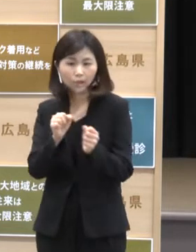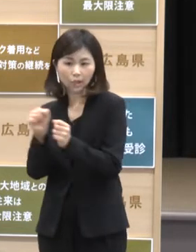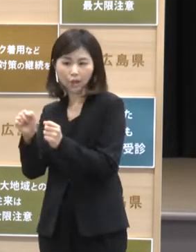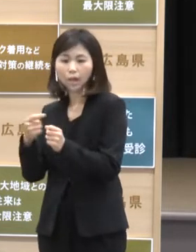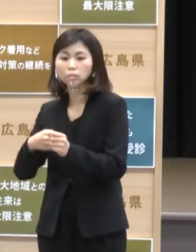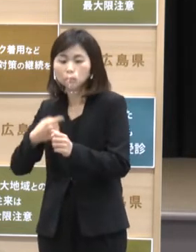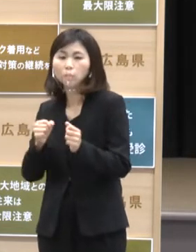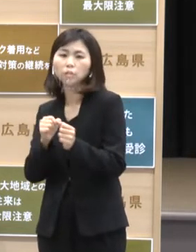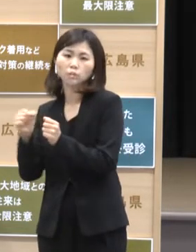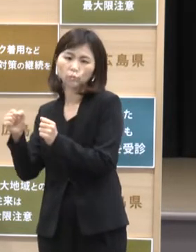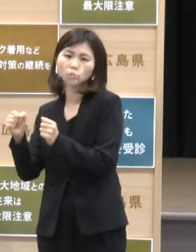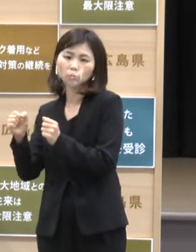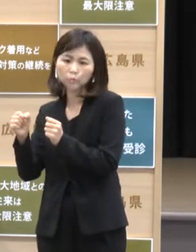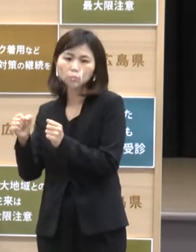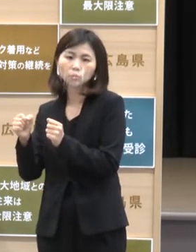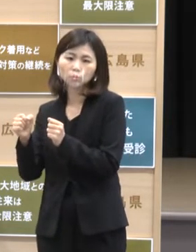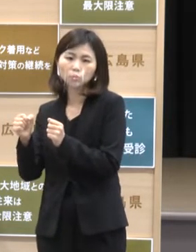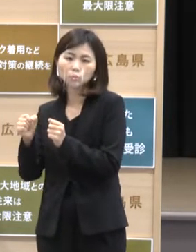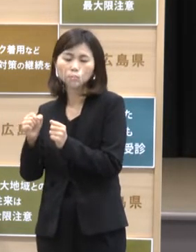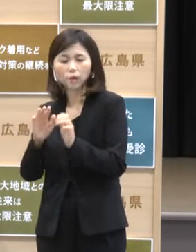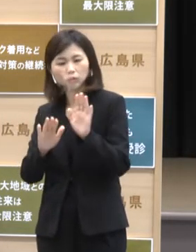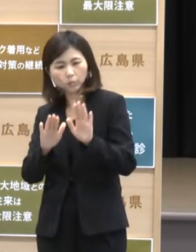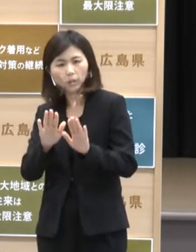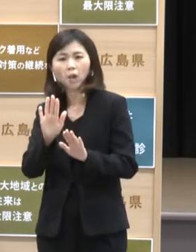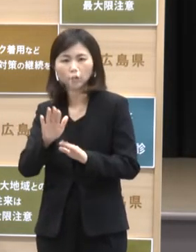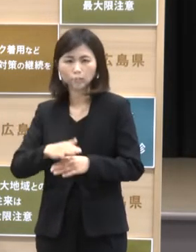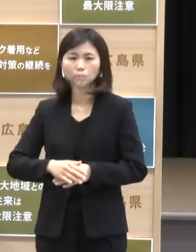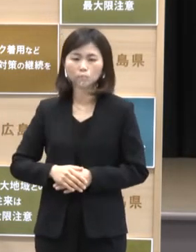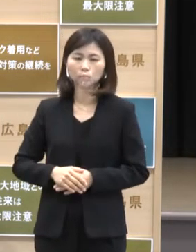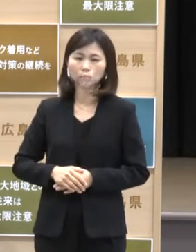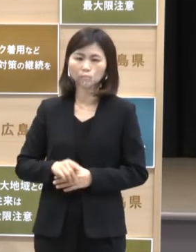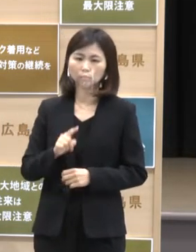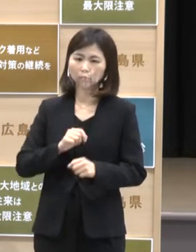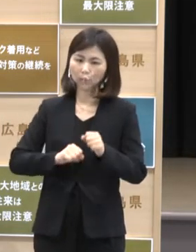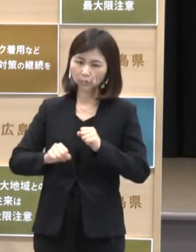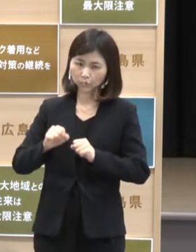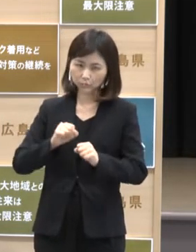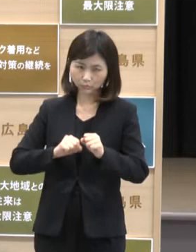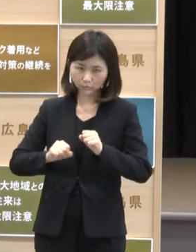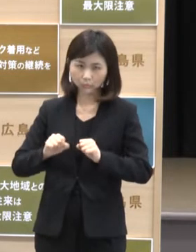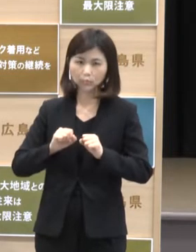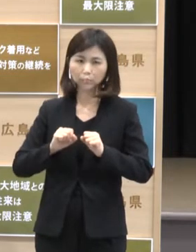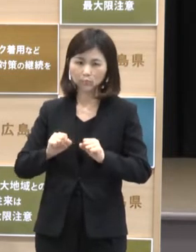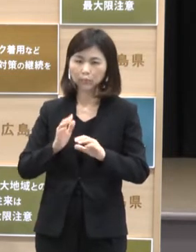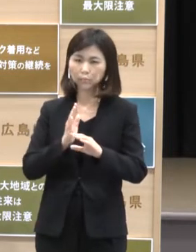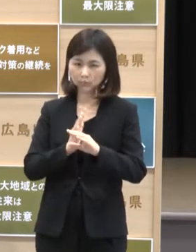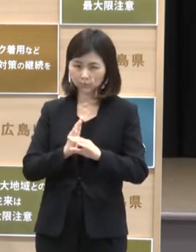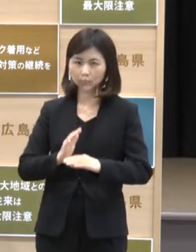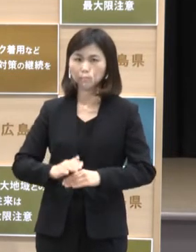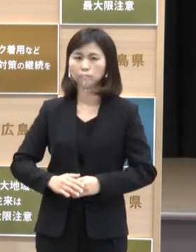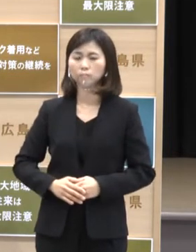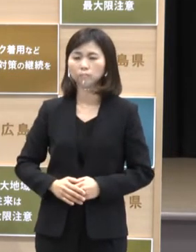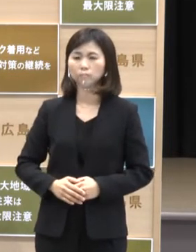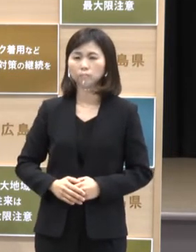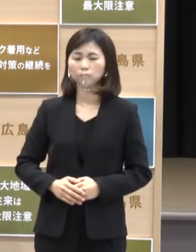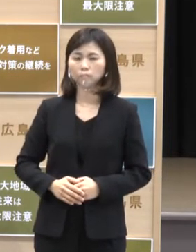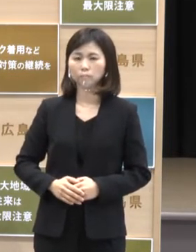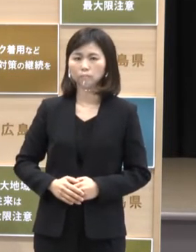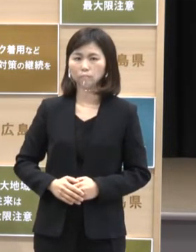っていうような傾向がありますので、そういったことに取り組んでいるところです。